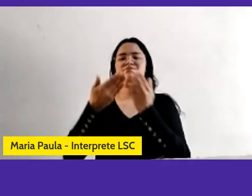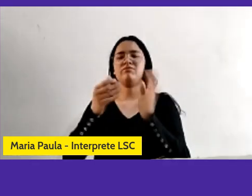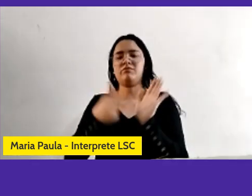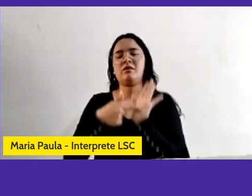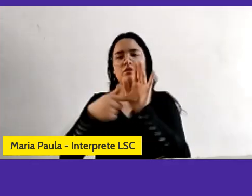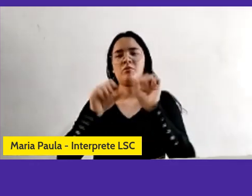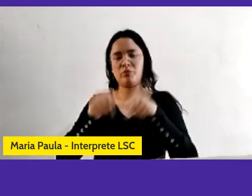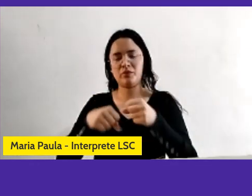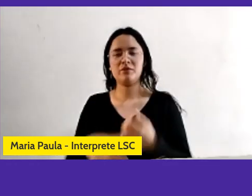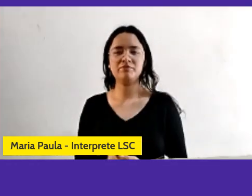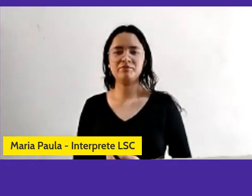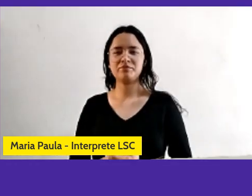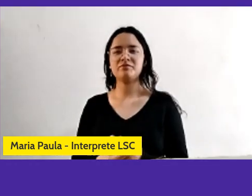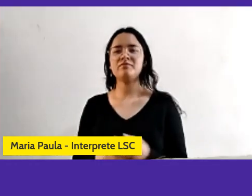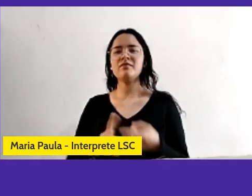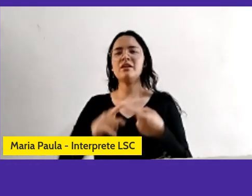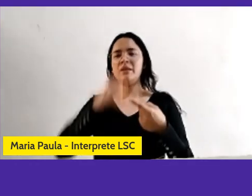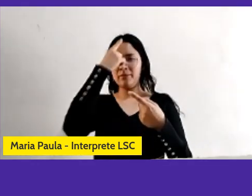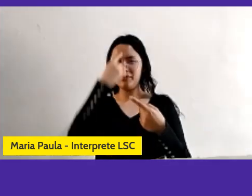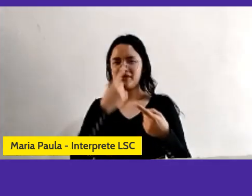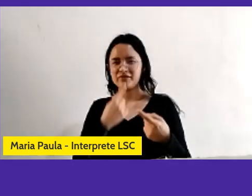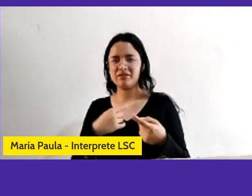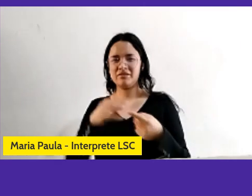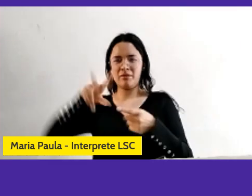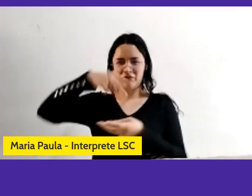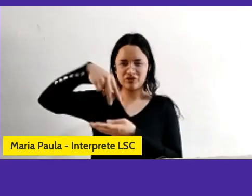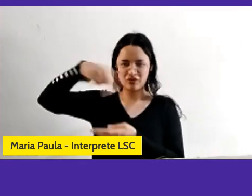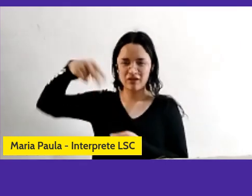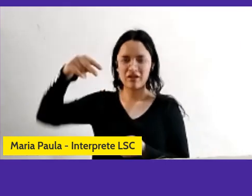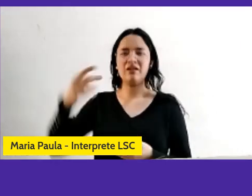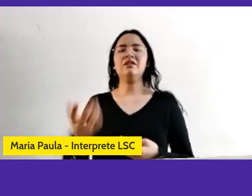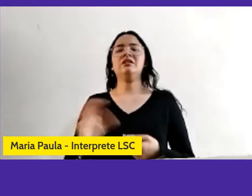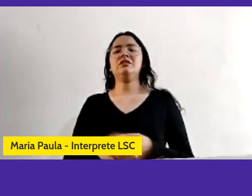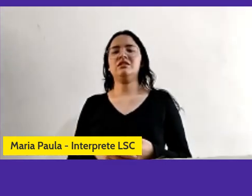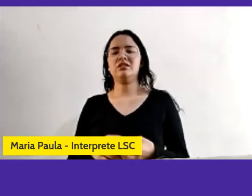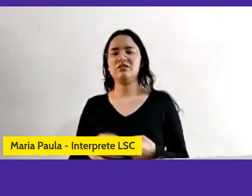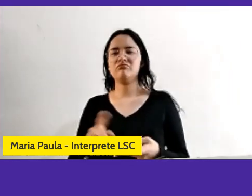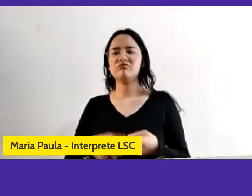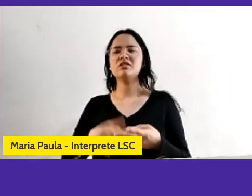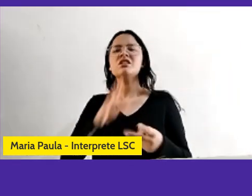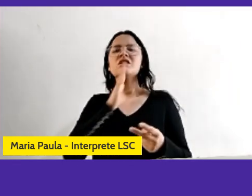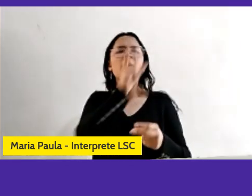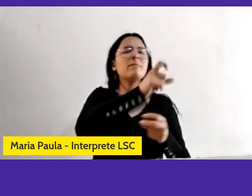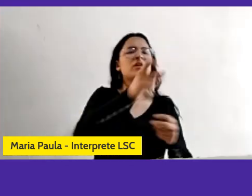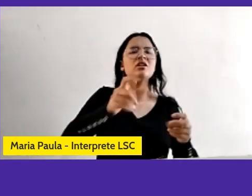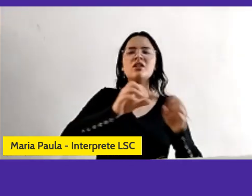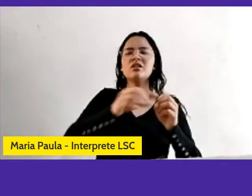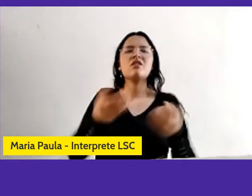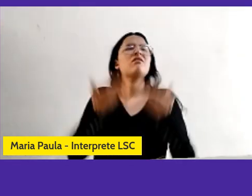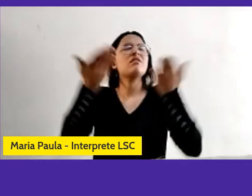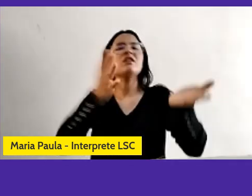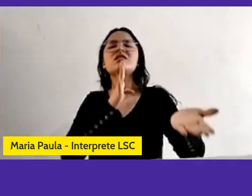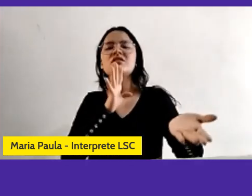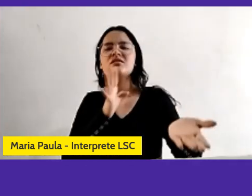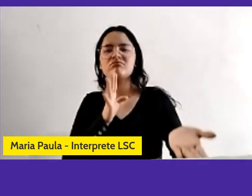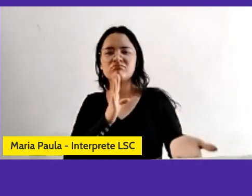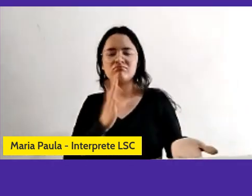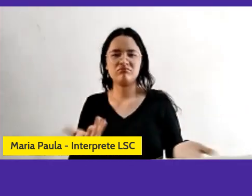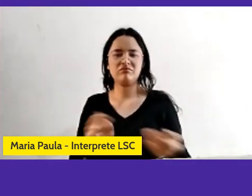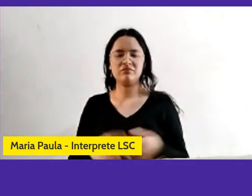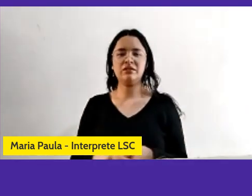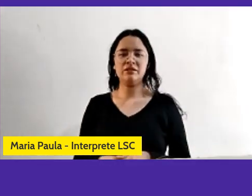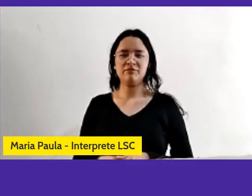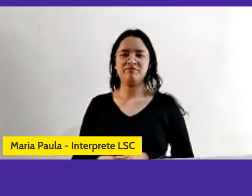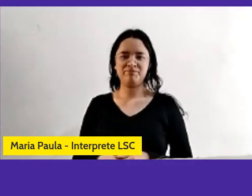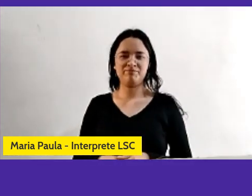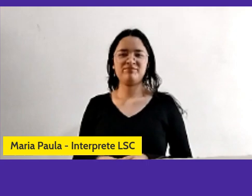perfil de personajes, a qué público se apunta. Es un poco eso lo que se necesita a la